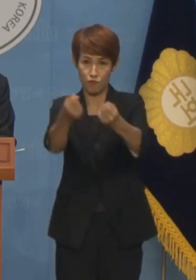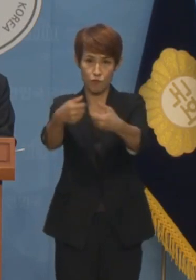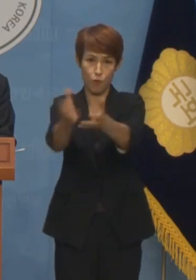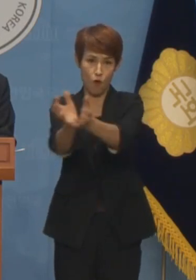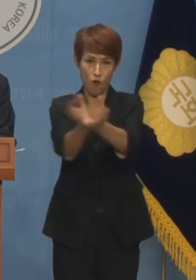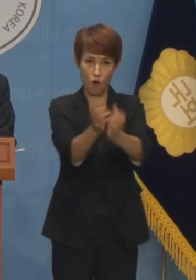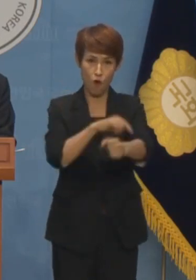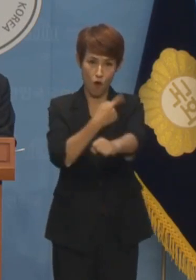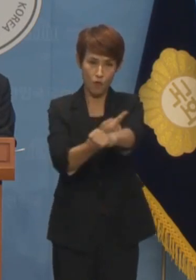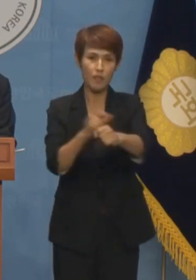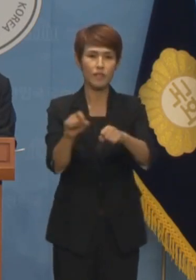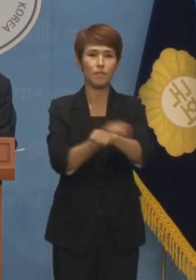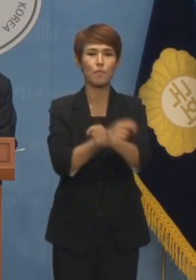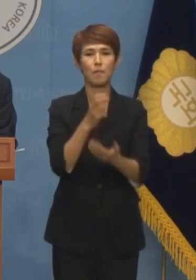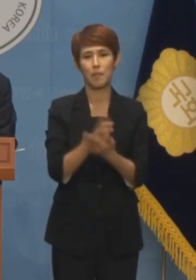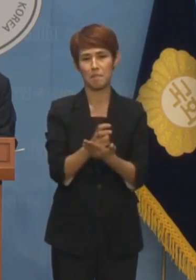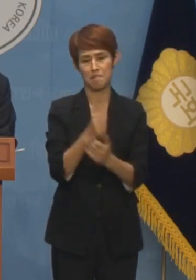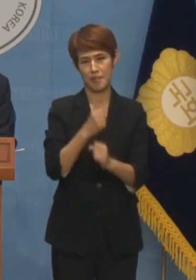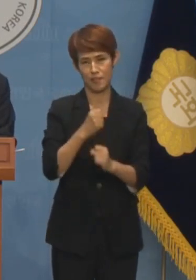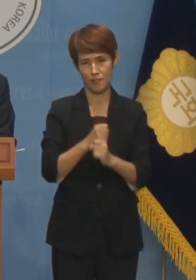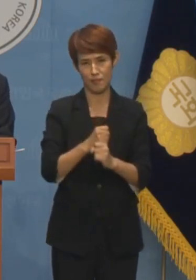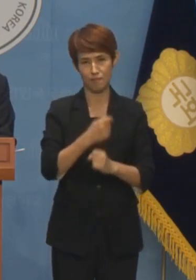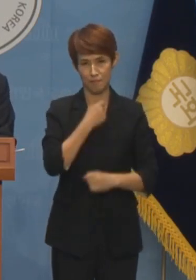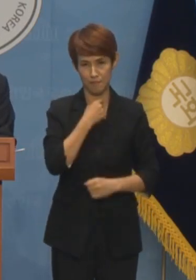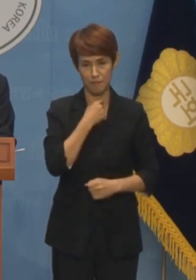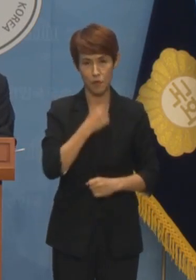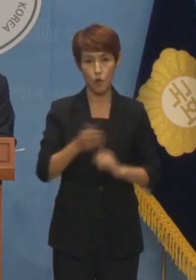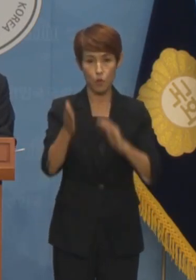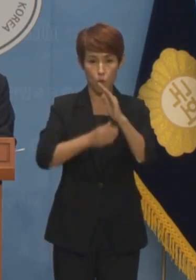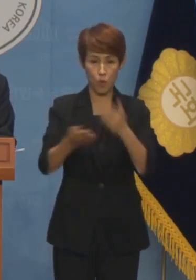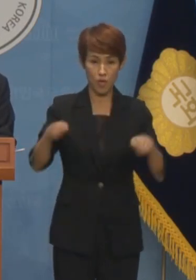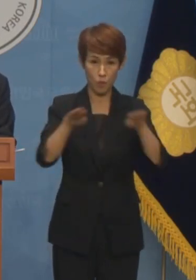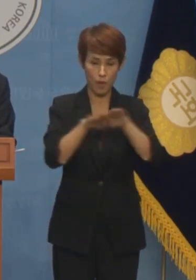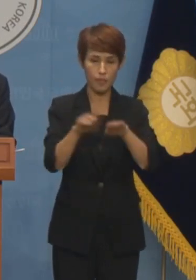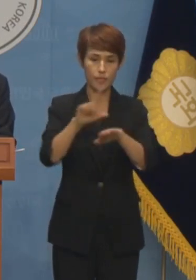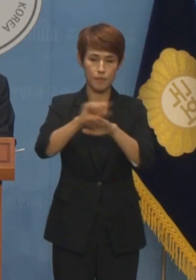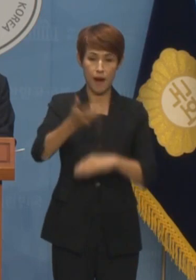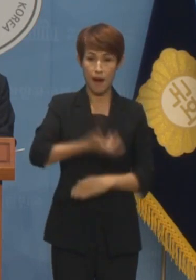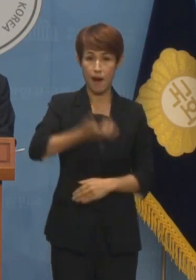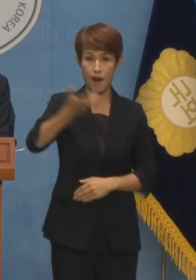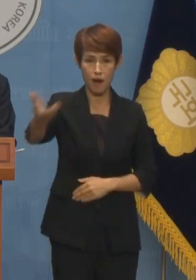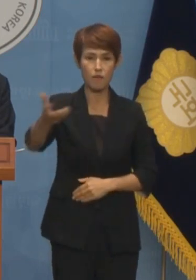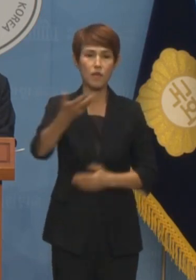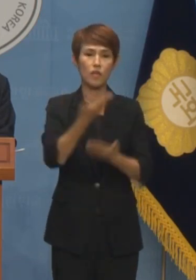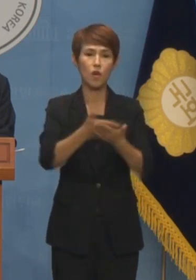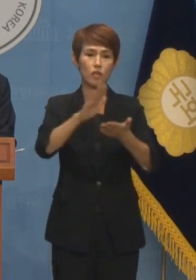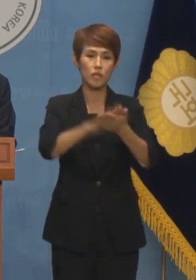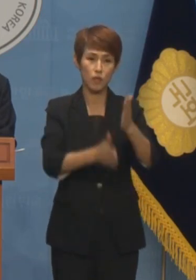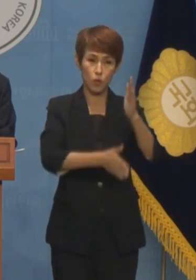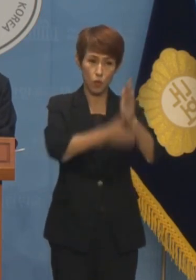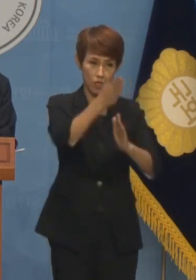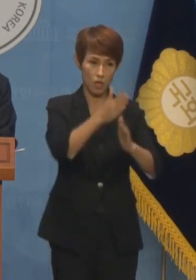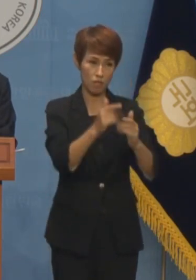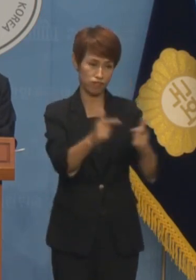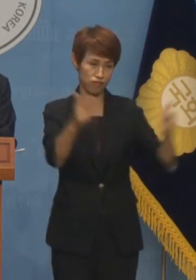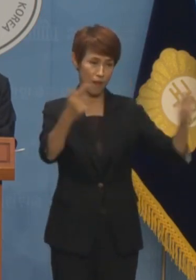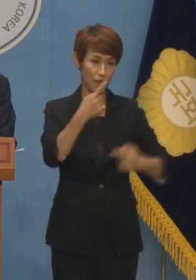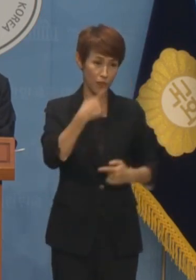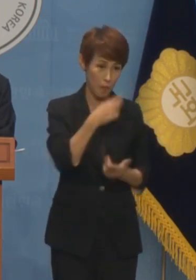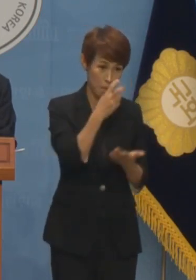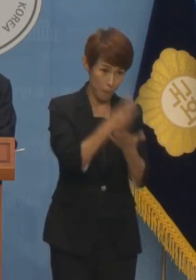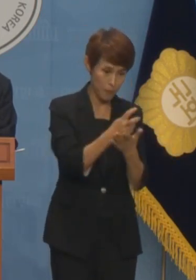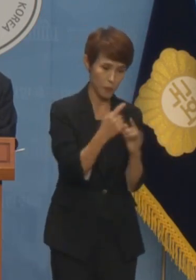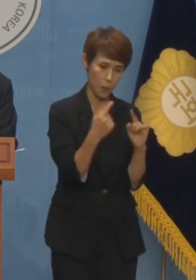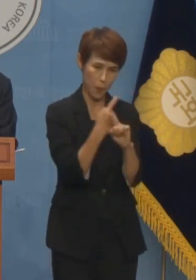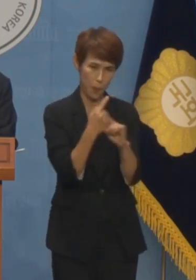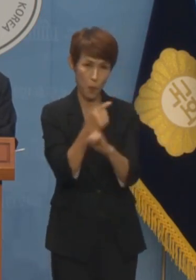관한 특별법 개정을 통해 공공기관의 지방 이전과 혁신도시 활성화에 집중했던 현행법을